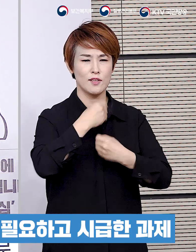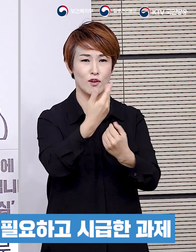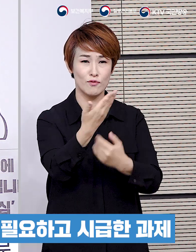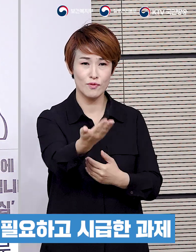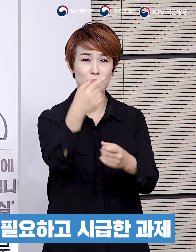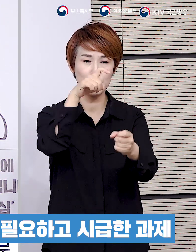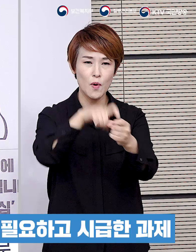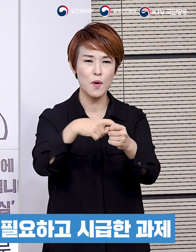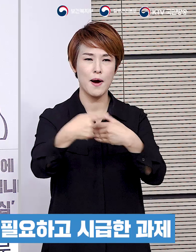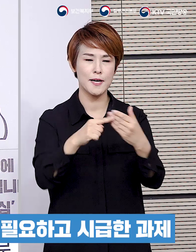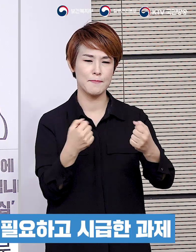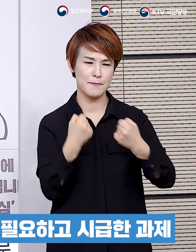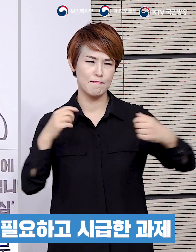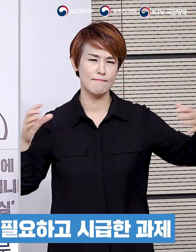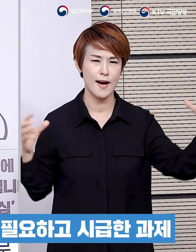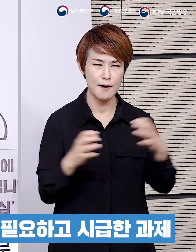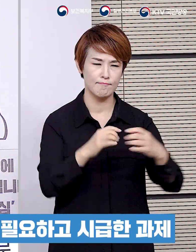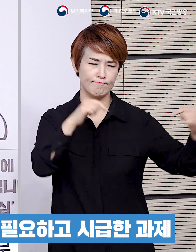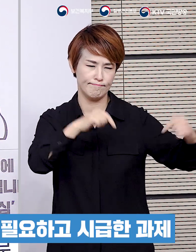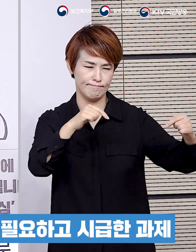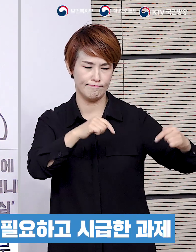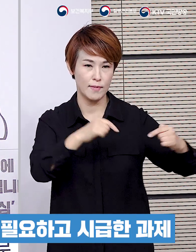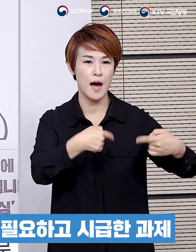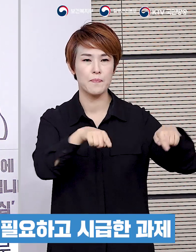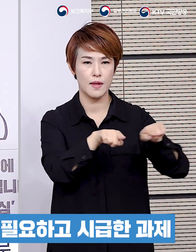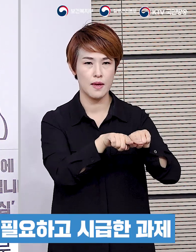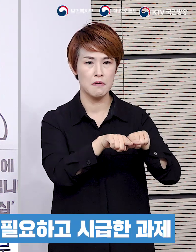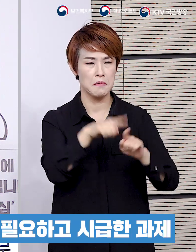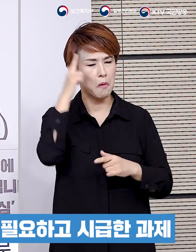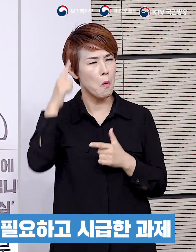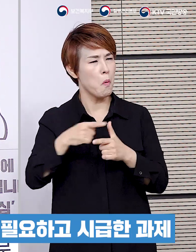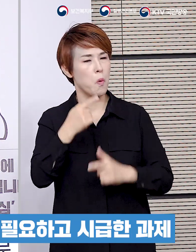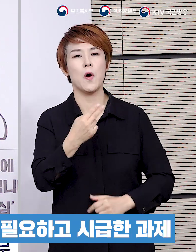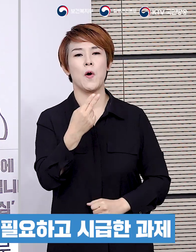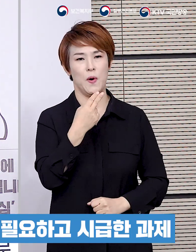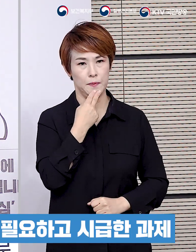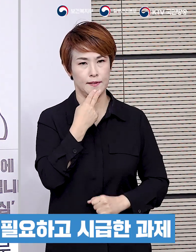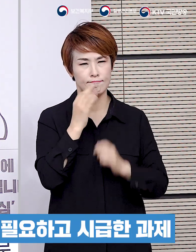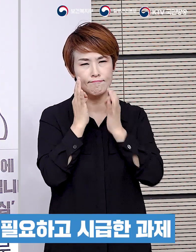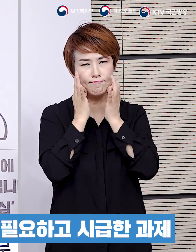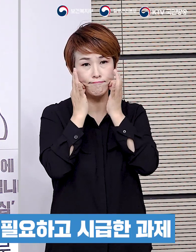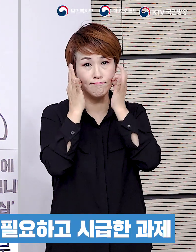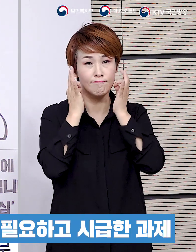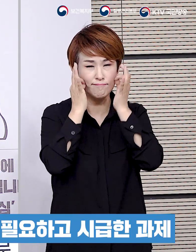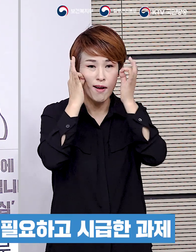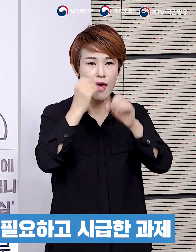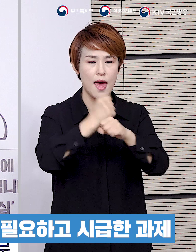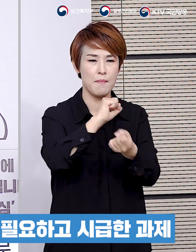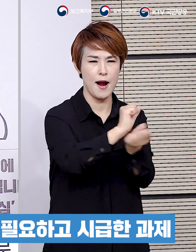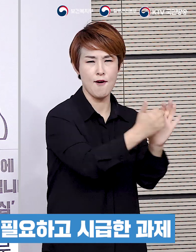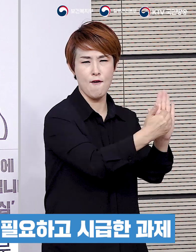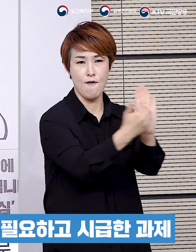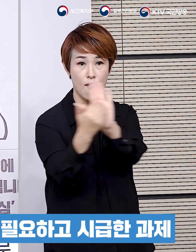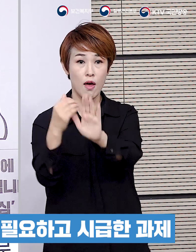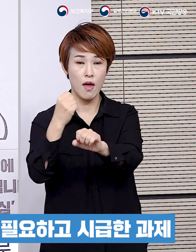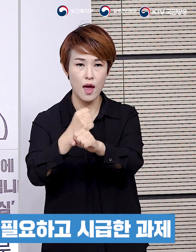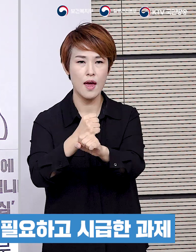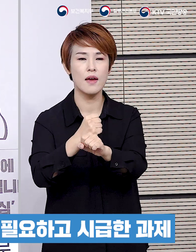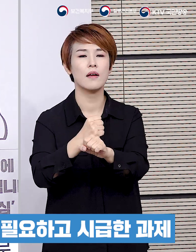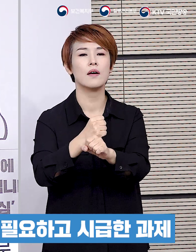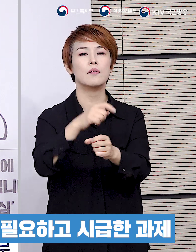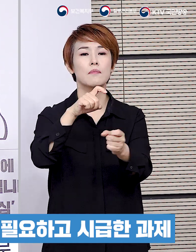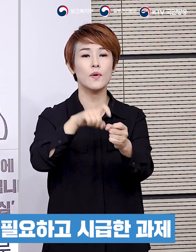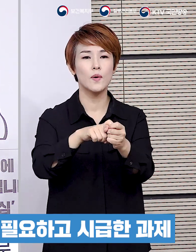위해 한마음 한뜻으로 긴밀하게 협력하며 한치도 방심하지 않고 최선의 방역 정책을